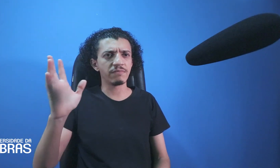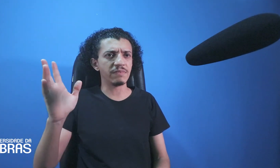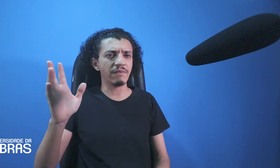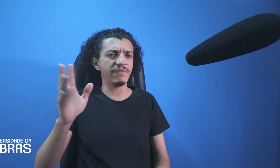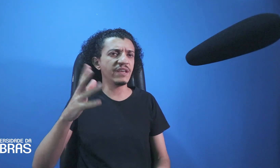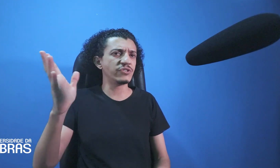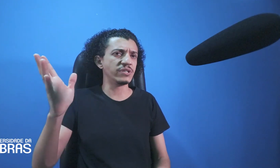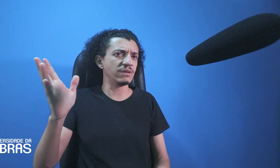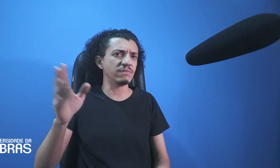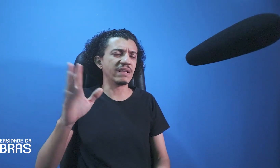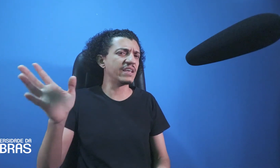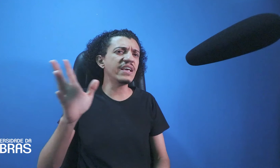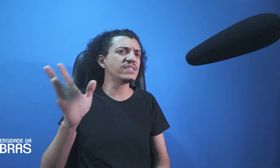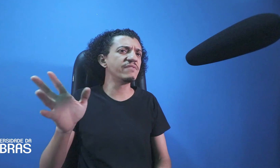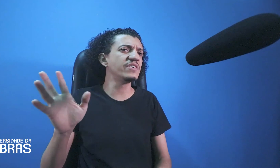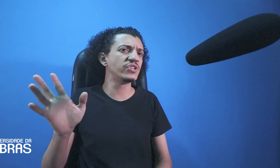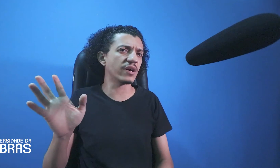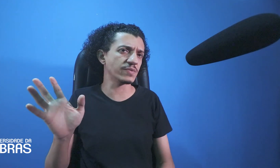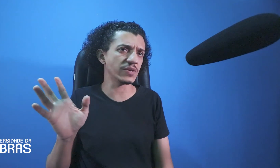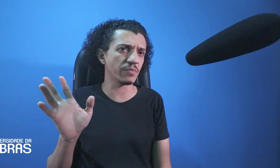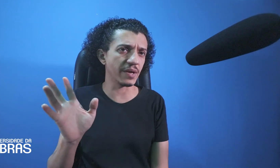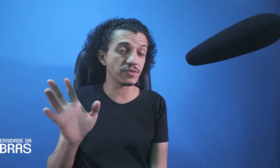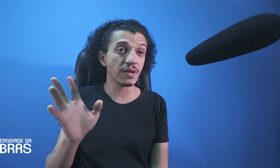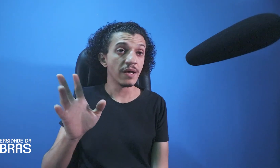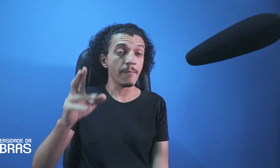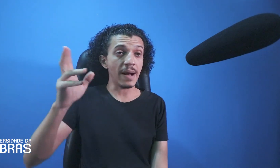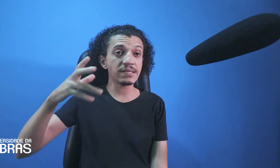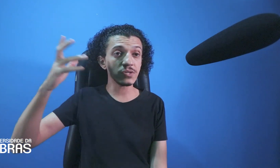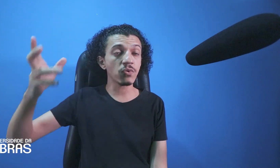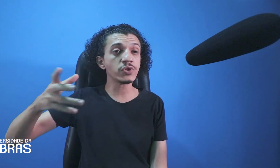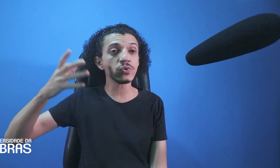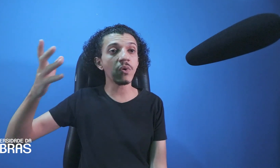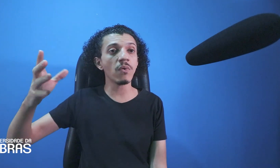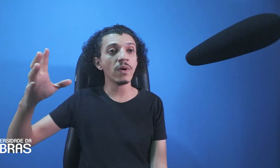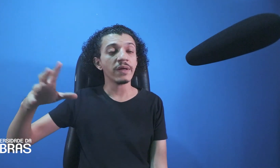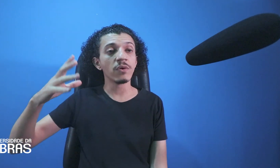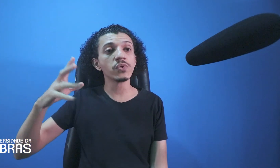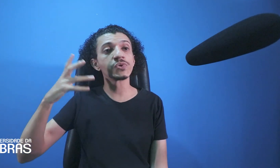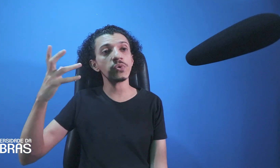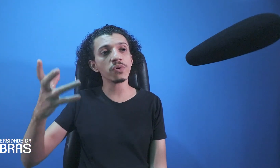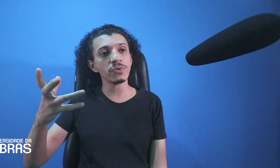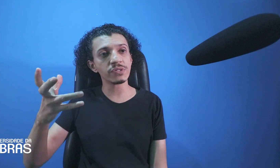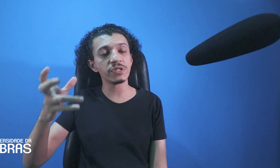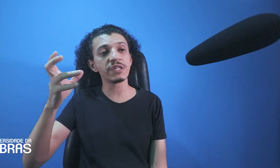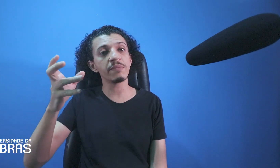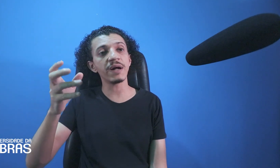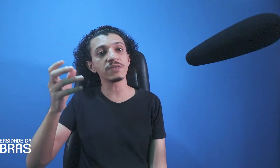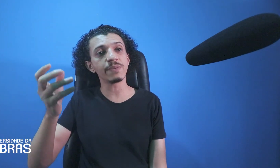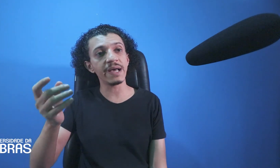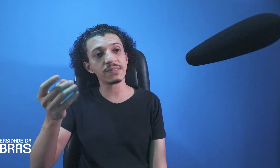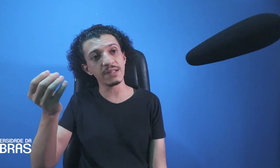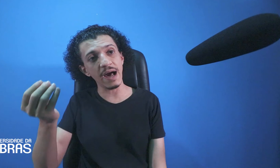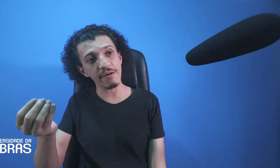ter 15, 20 anos mais ou menos, mas isso continuou. Então, os surdos de determinados países da